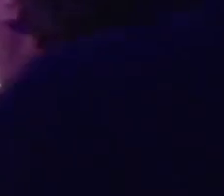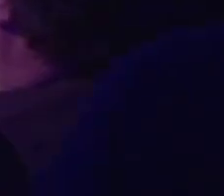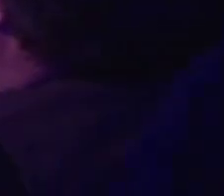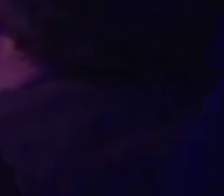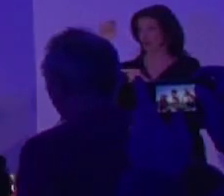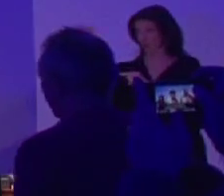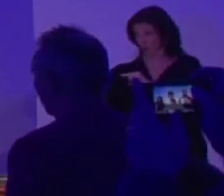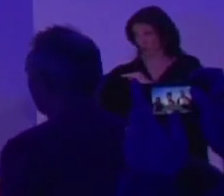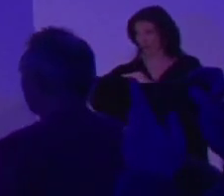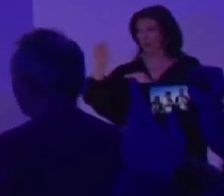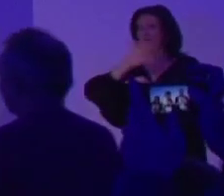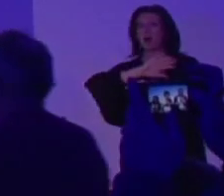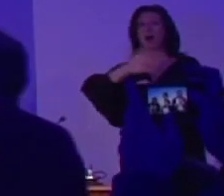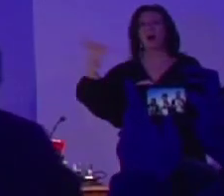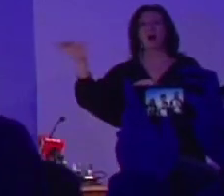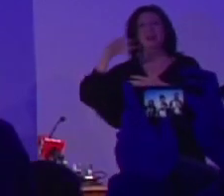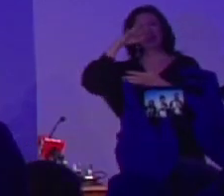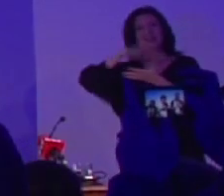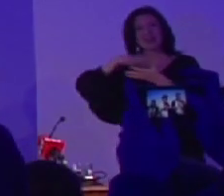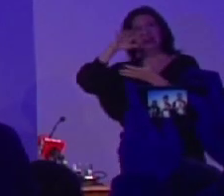im Internet unter